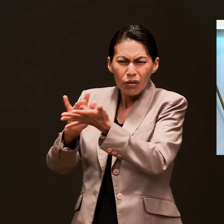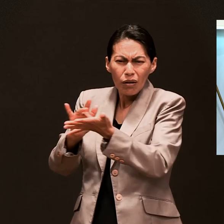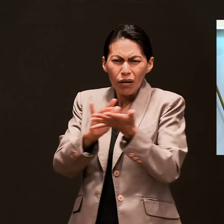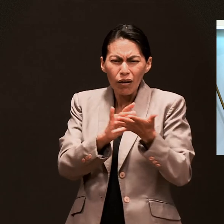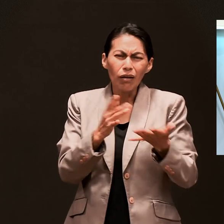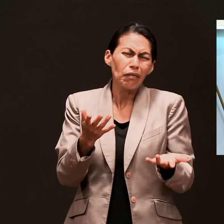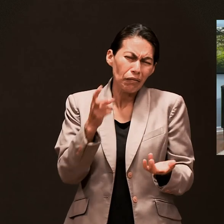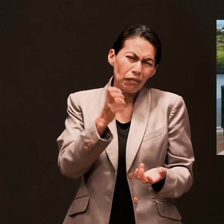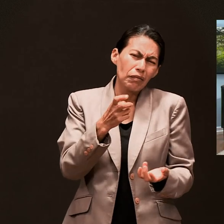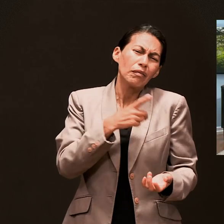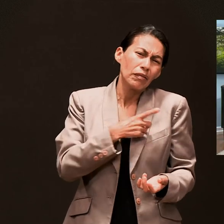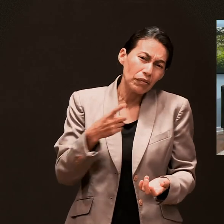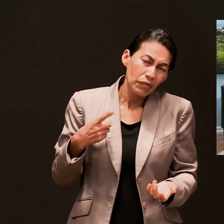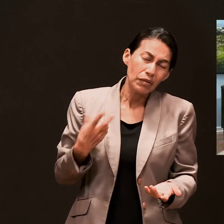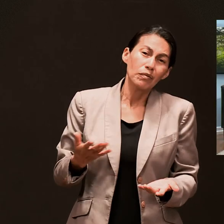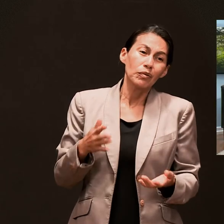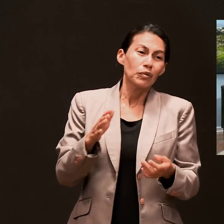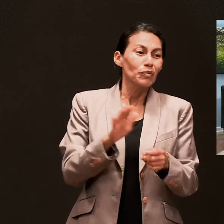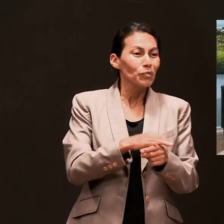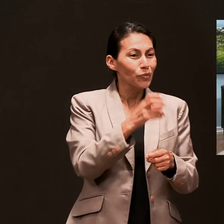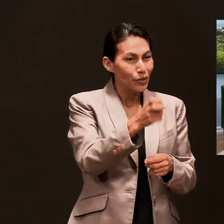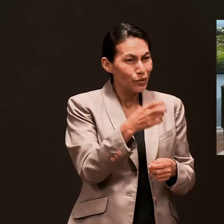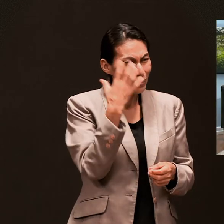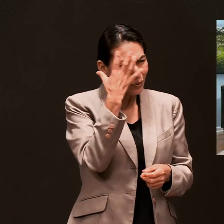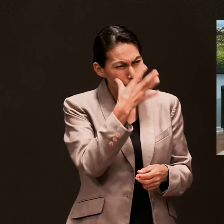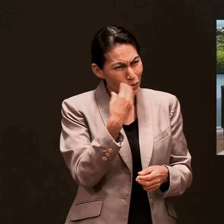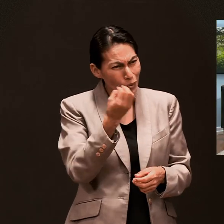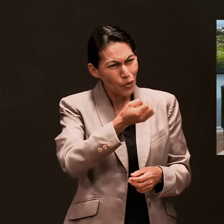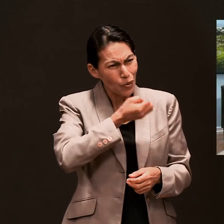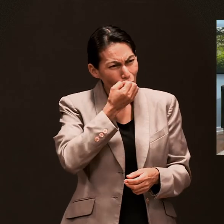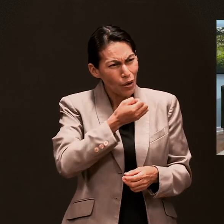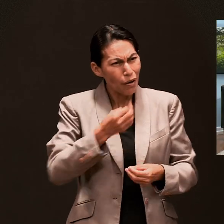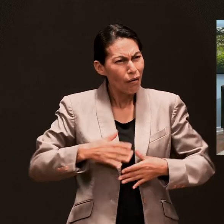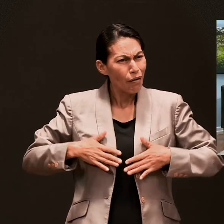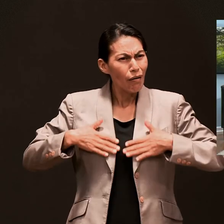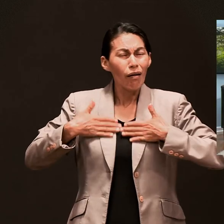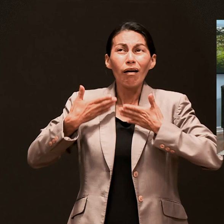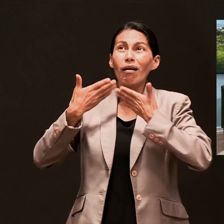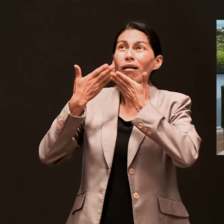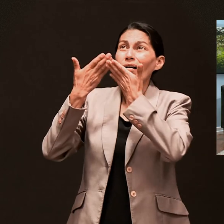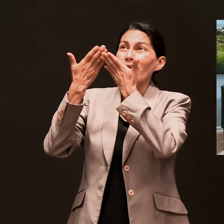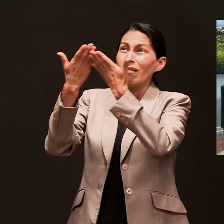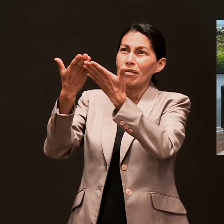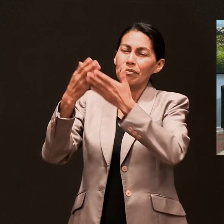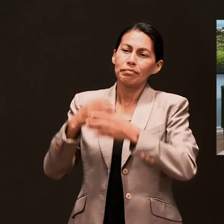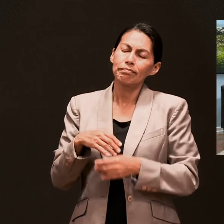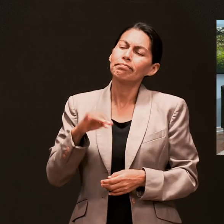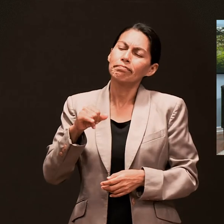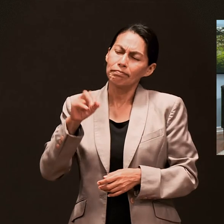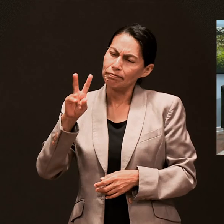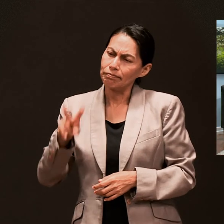es tan hermoso confiar nuestra vida Dios no en oración Definitivamente sí pastor cuando nosotros